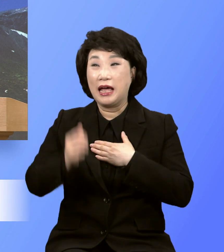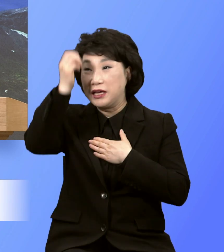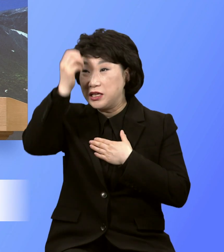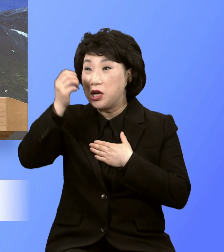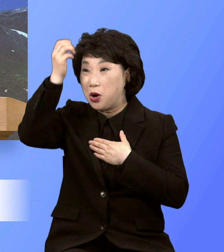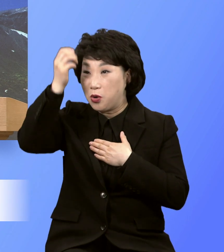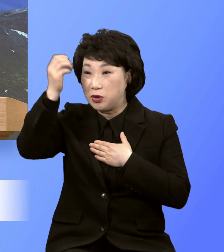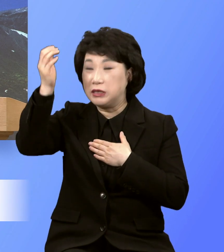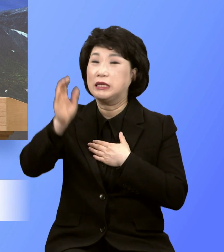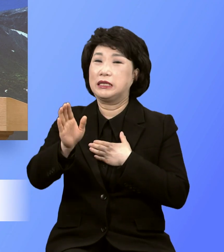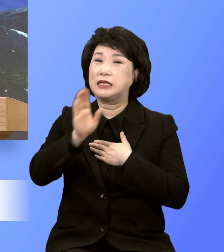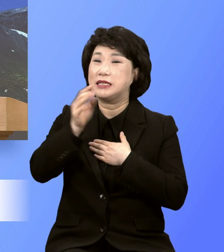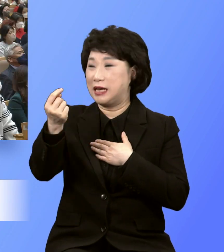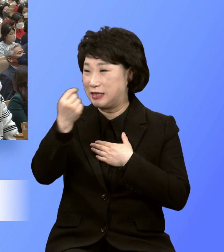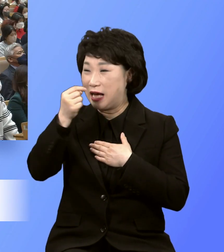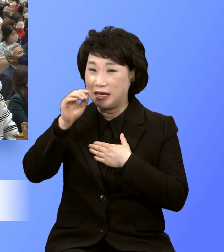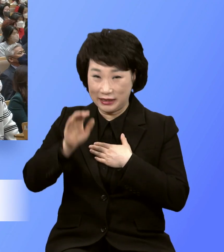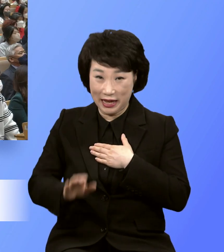영혼이